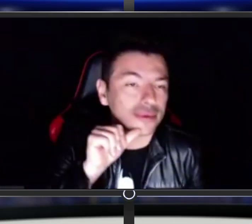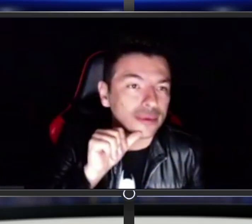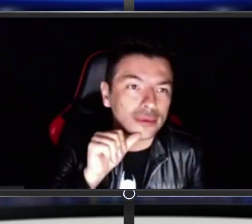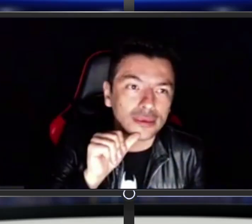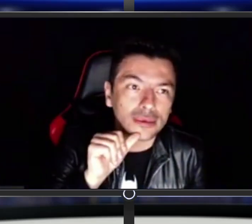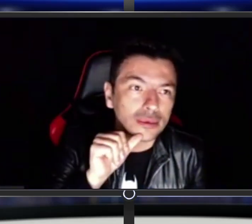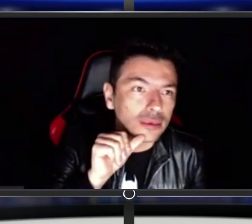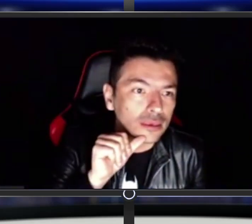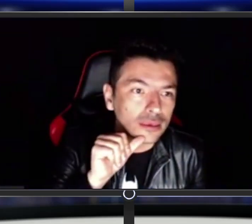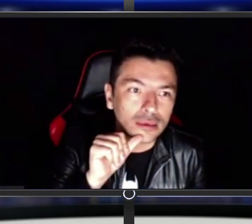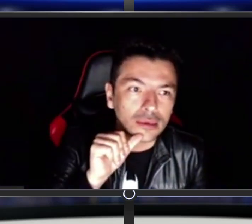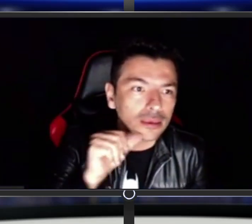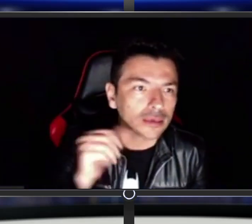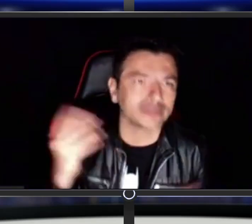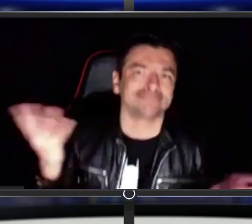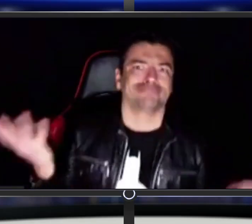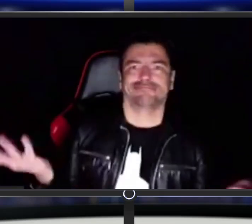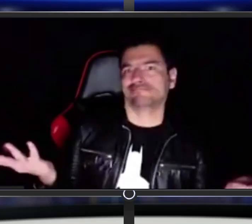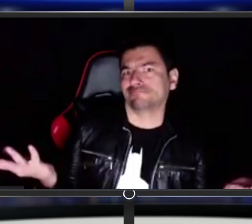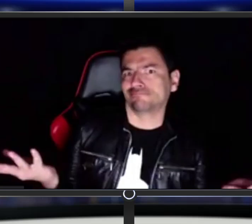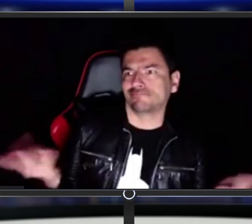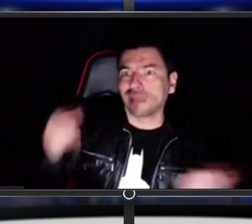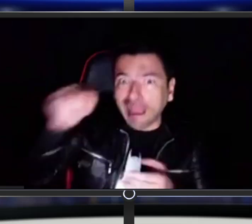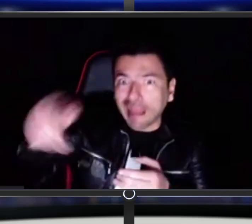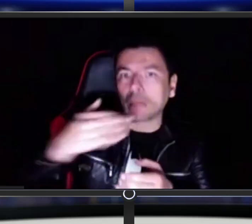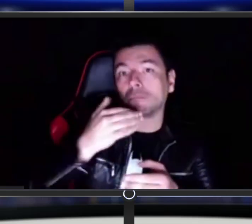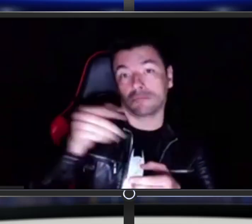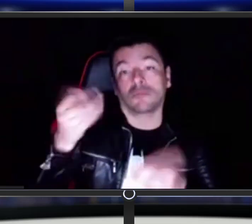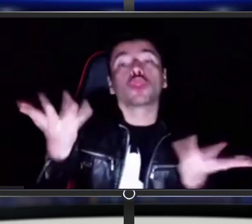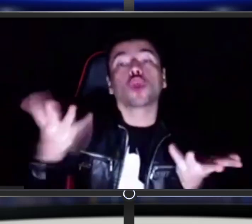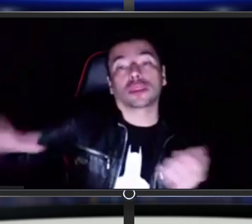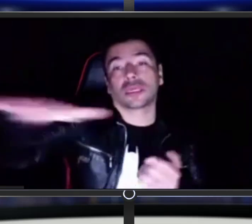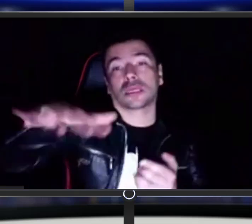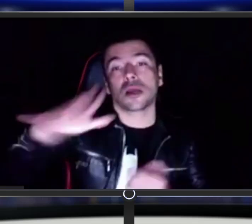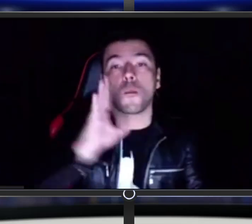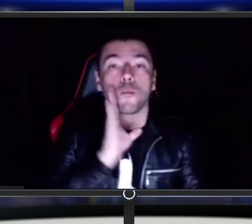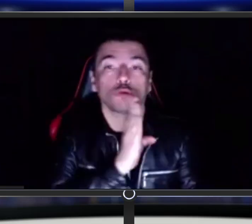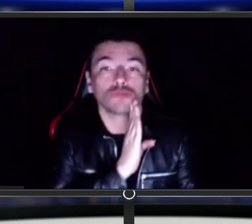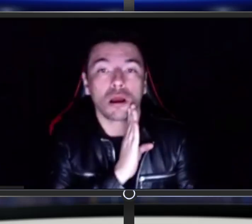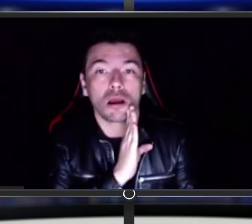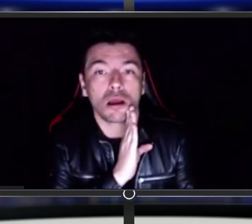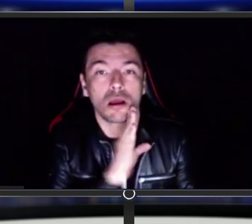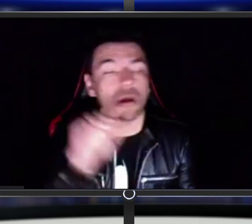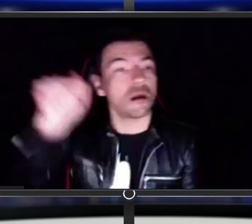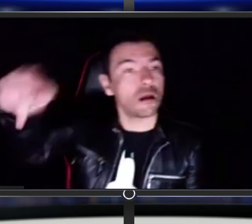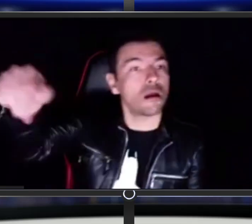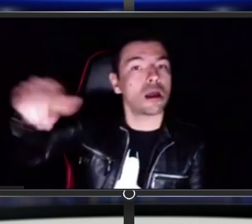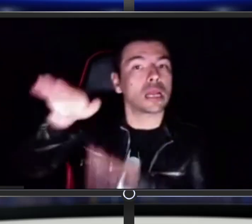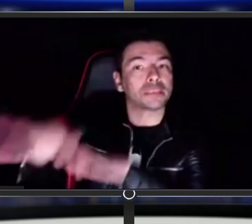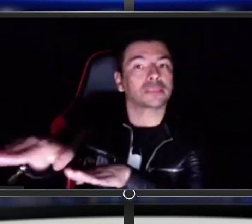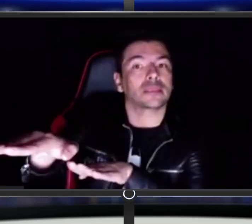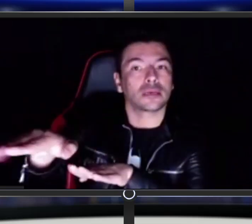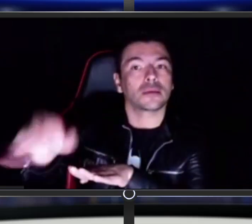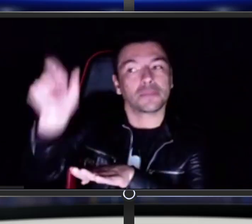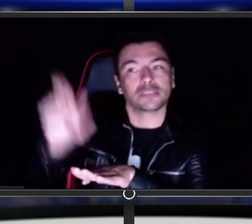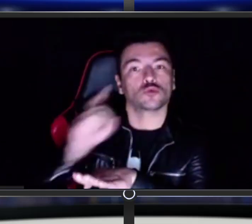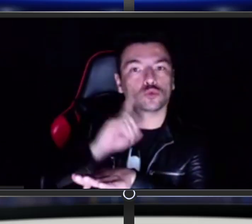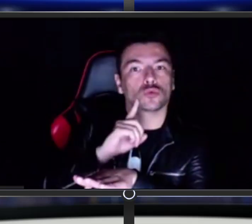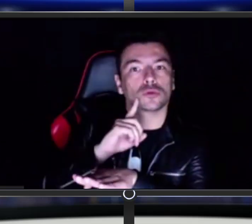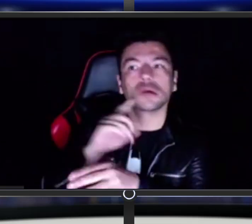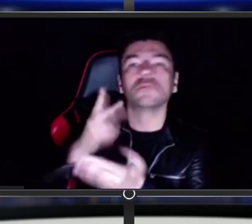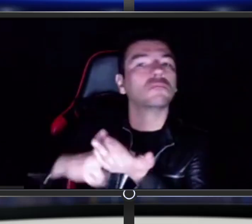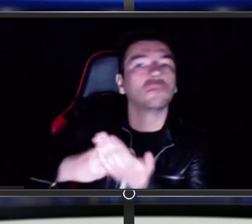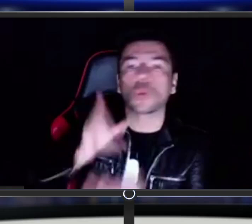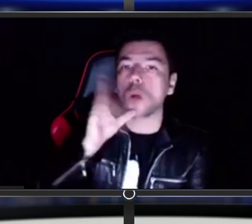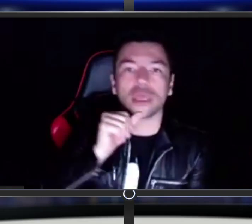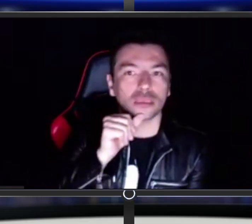estar investigando cómo están las situaciones, qué pasa, todo, pero resulta que allí no habían servicios de interpretación. Eso sucedía en